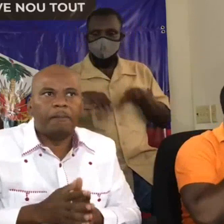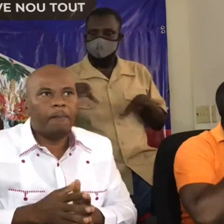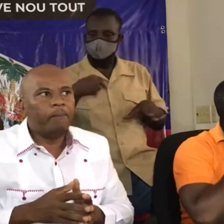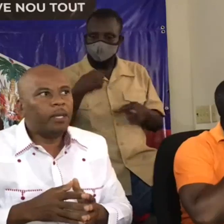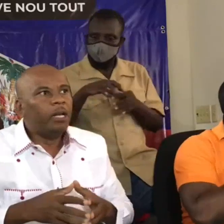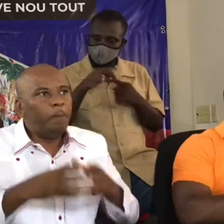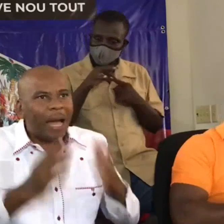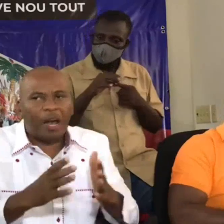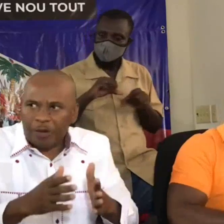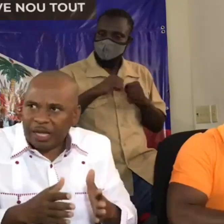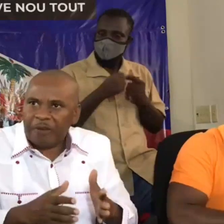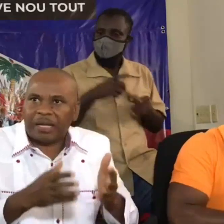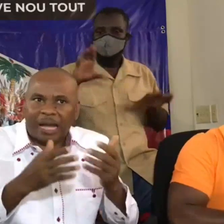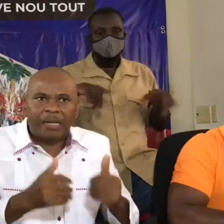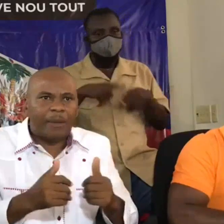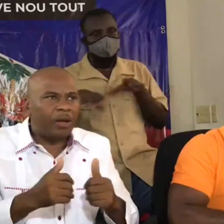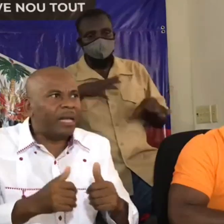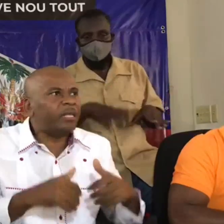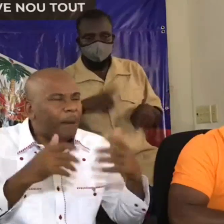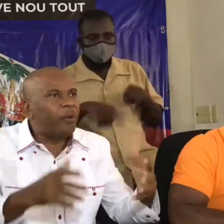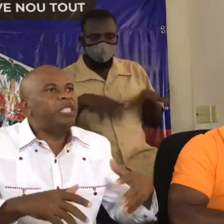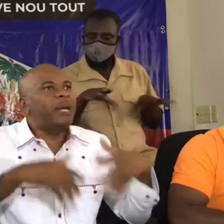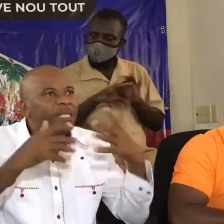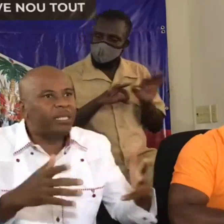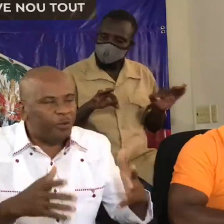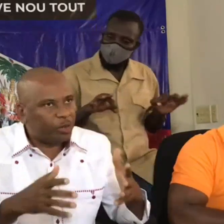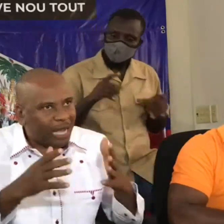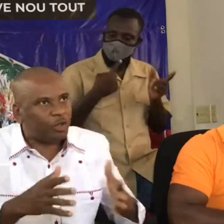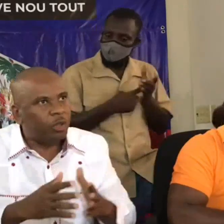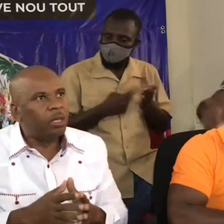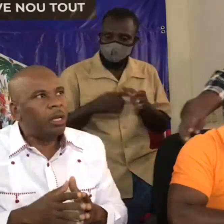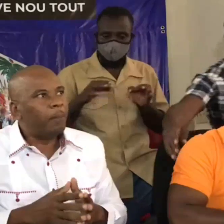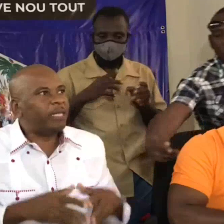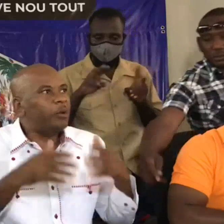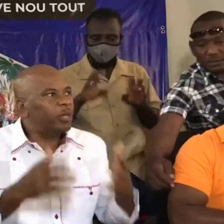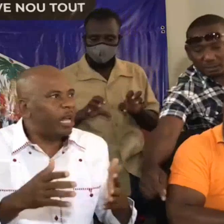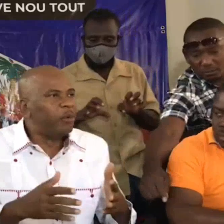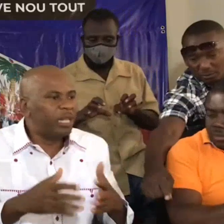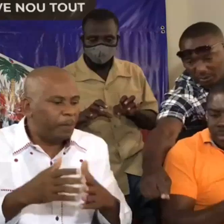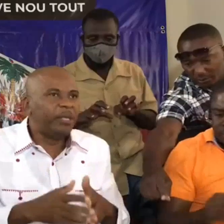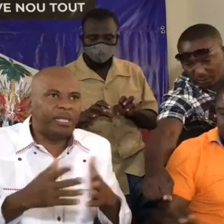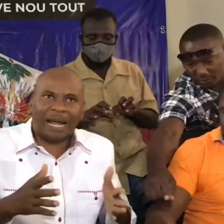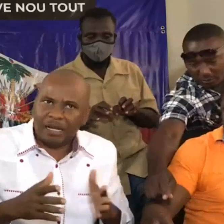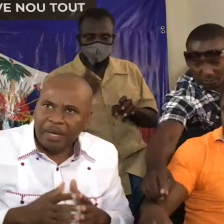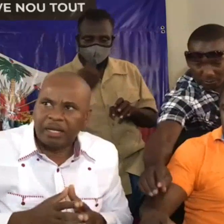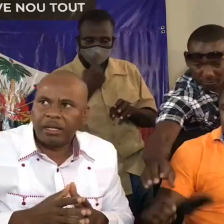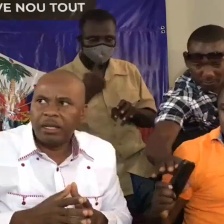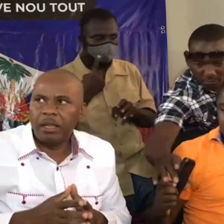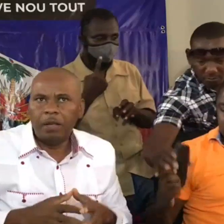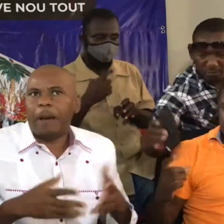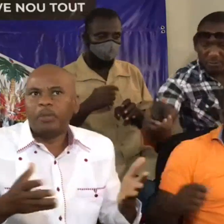Jovenel, il n'est pas qu'à faire avec 4 démologues là, sans pas une expertise qui fait sur 4 jours, parce qu'un seul monde qui n'a pas 10-4 dans